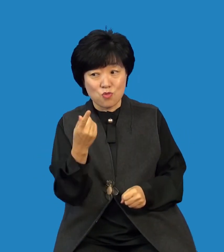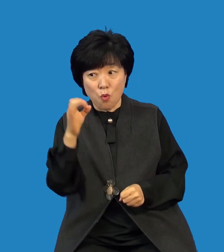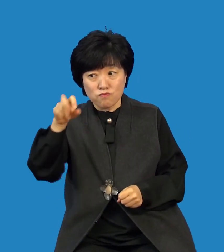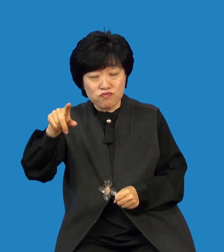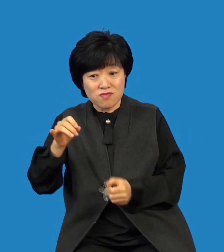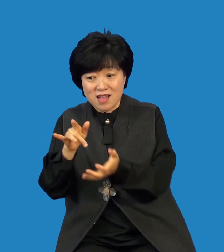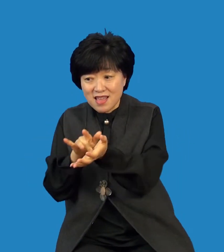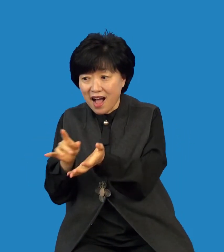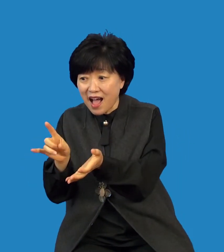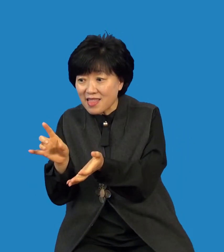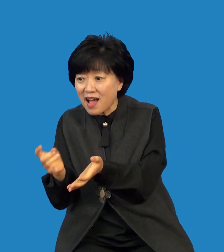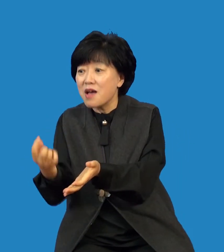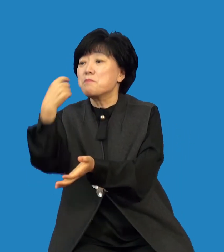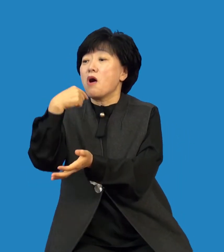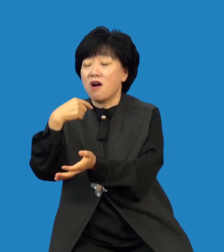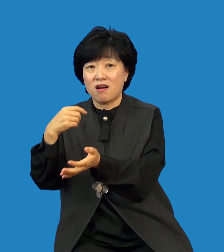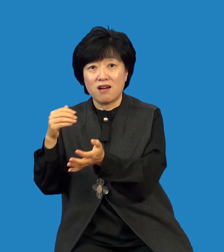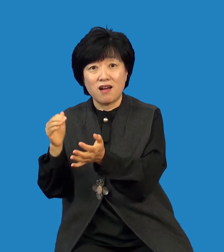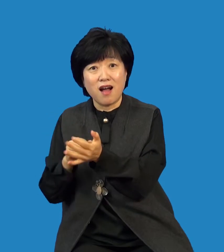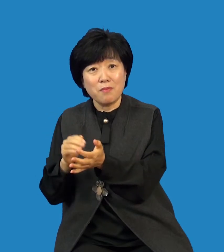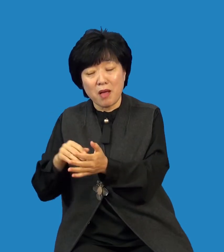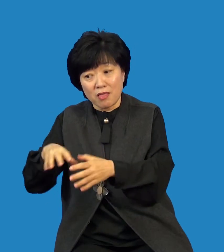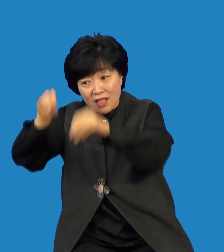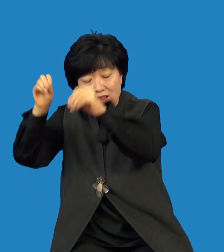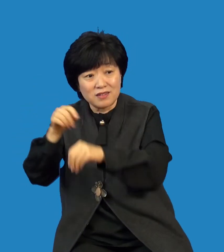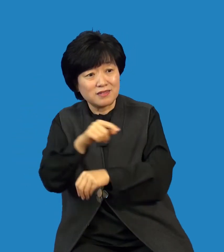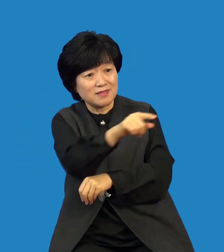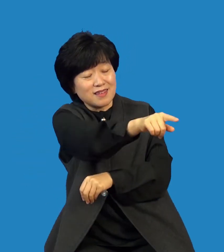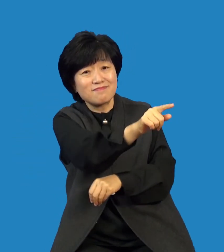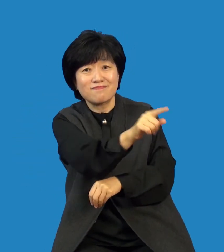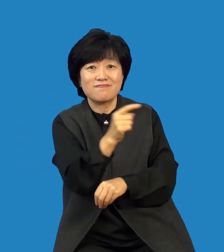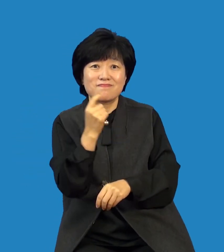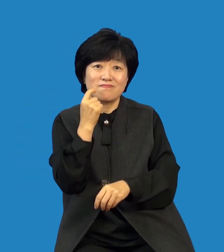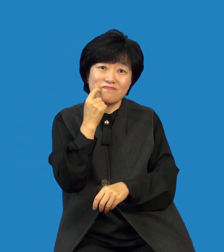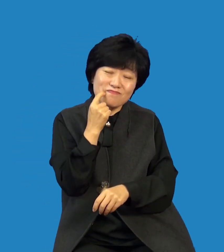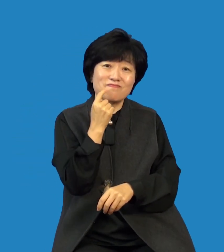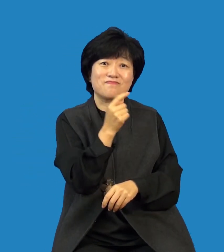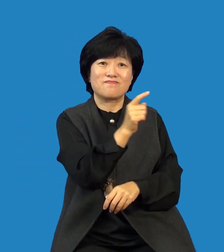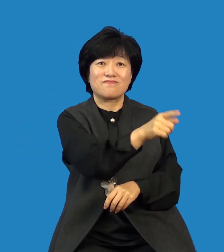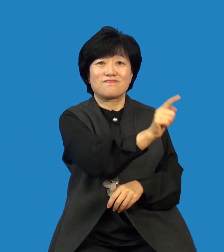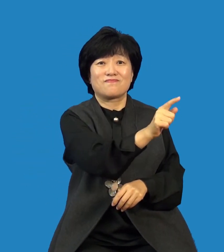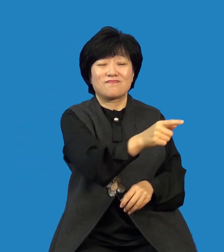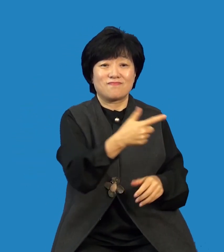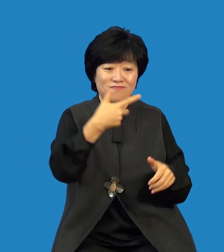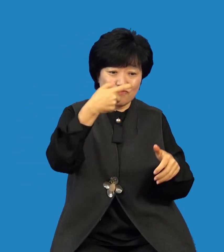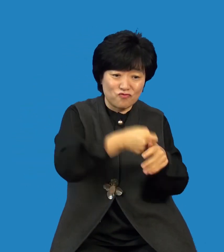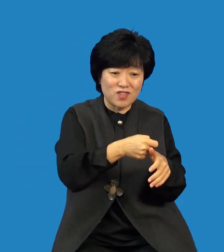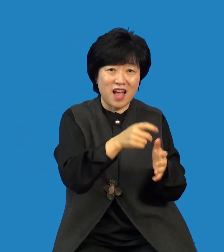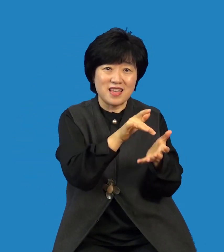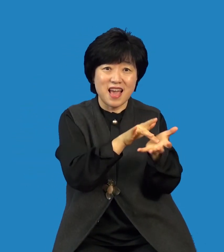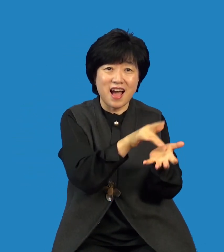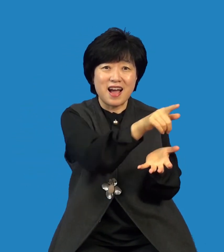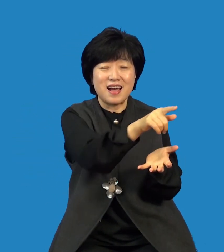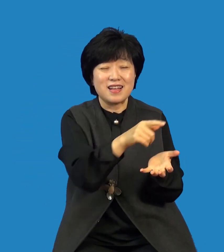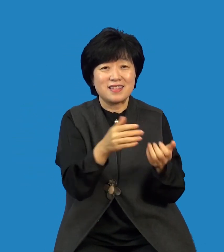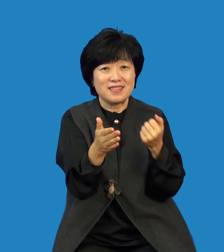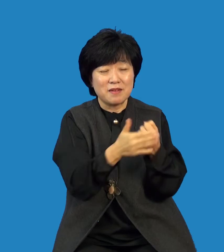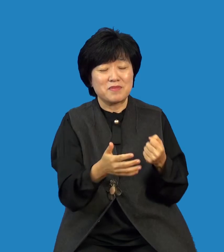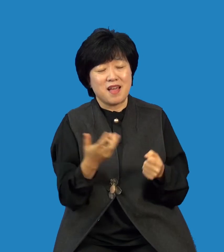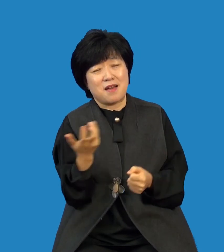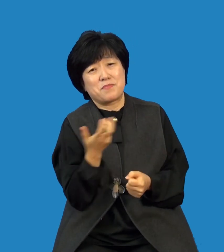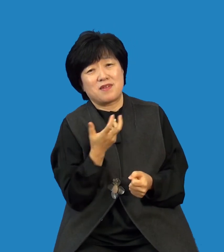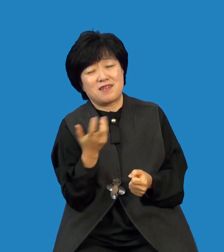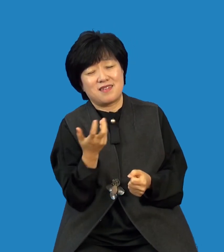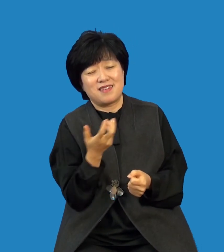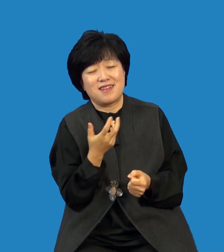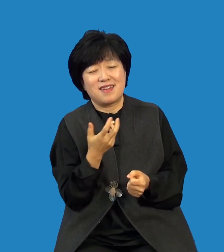금방 낫더라고요. 그 약을 치료하는 약들이 있더라고. 소염제뿐만이 아니고 그 통풍을 일으키는 원인이 있어요. 이게 몸 안에 있는 유릭 애시드가